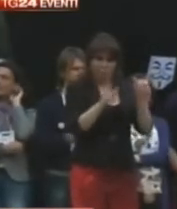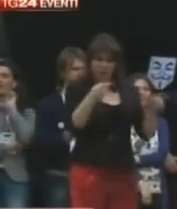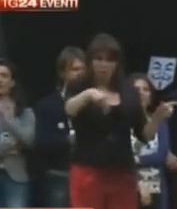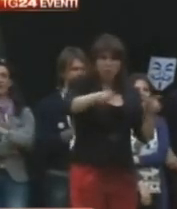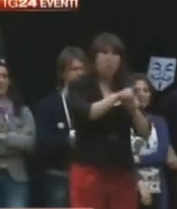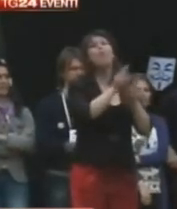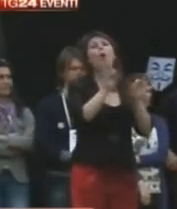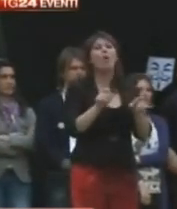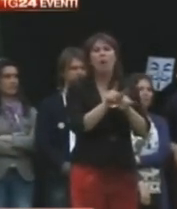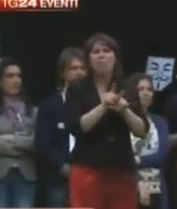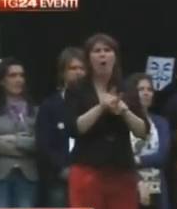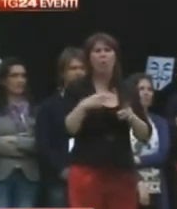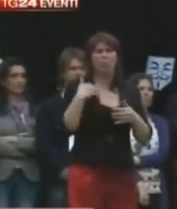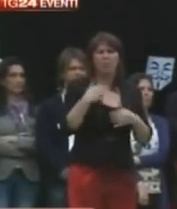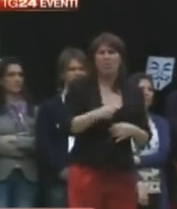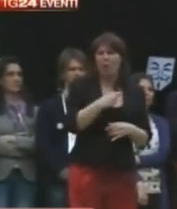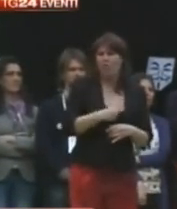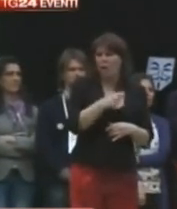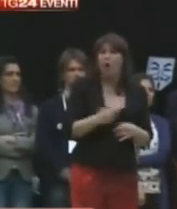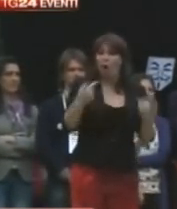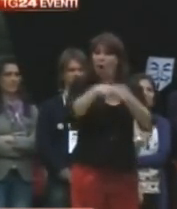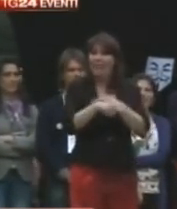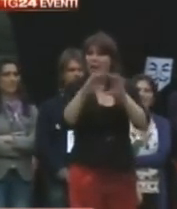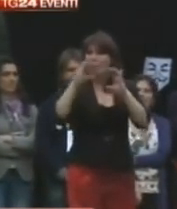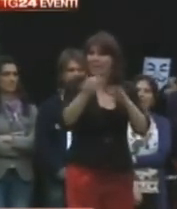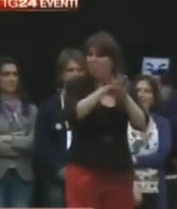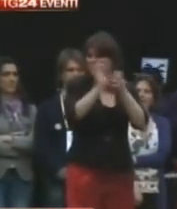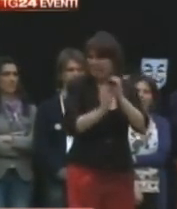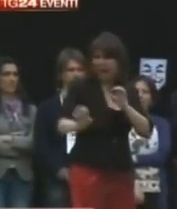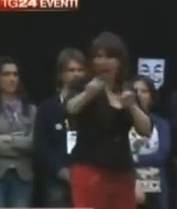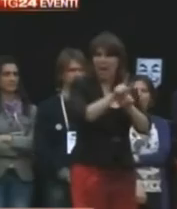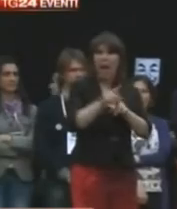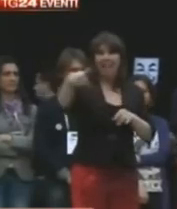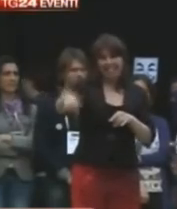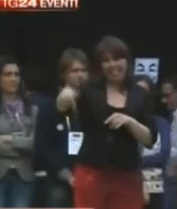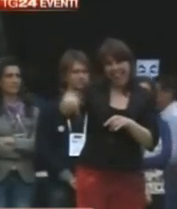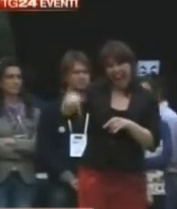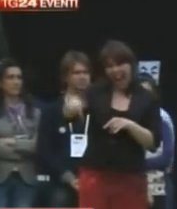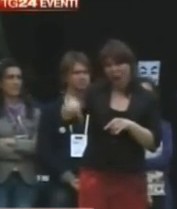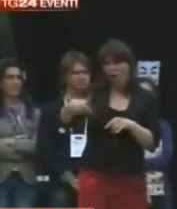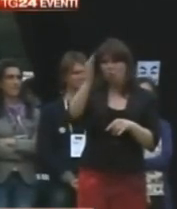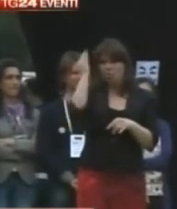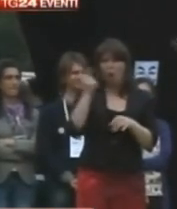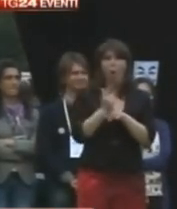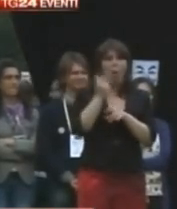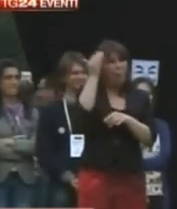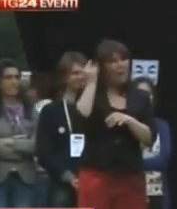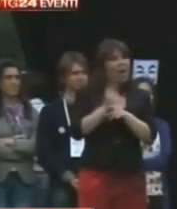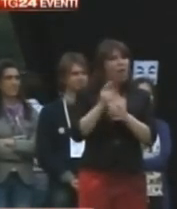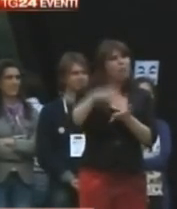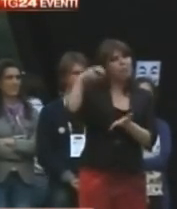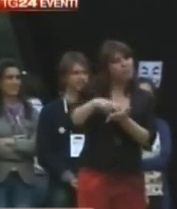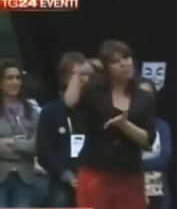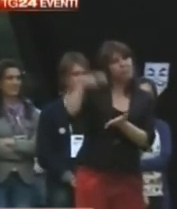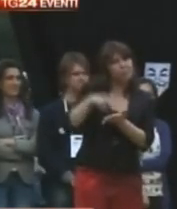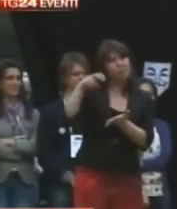le fondazioni con migliaia di appartamenti dentro. E allora il nano, lo psiconano che saltella, io quando vedo il nano di nuovo che ha fatto l'assist a